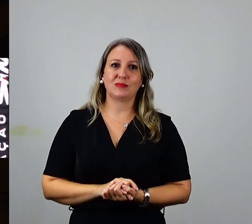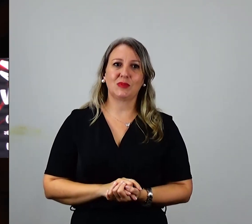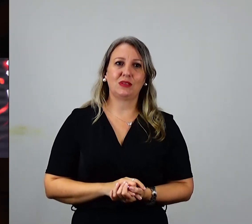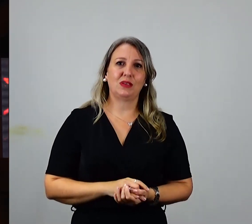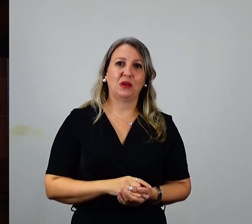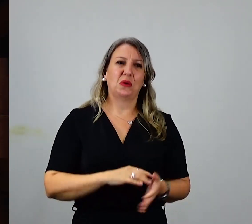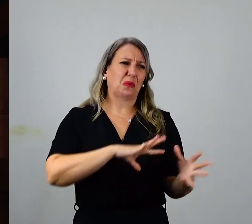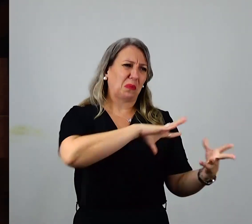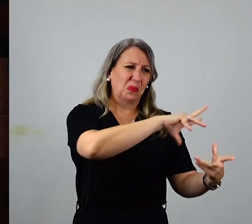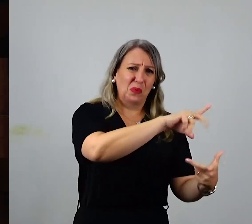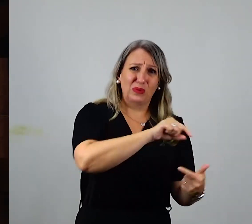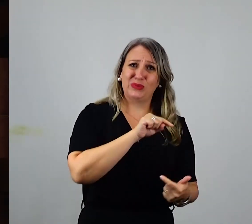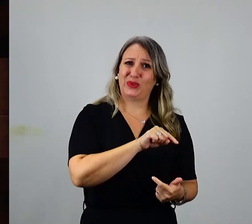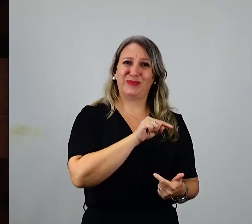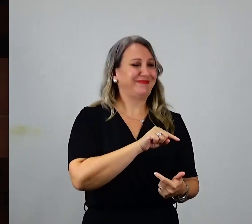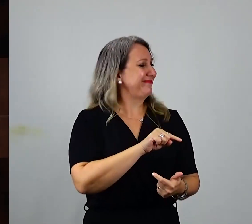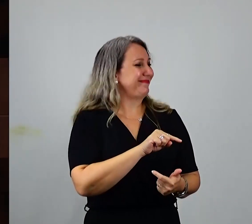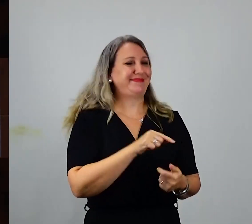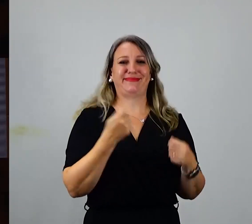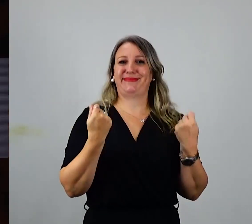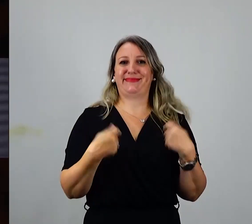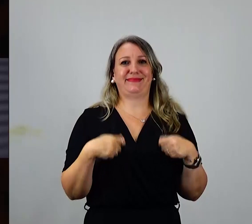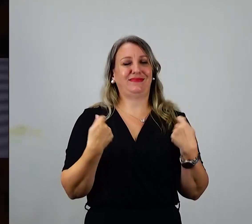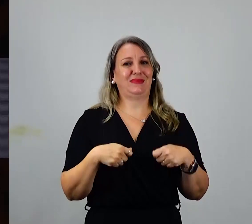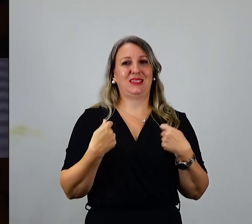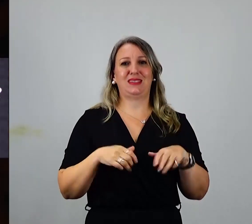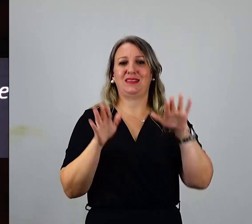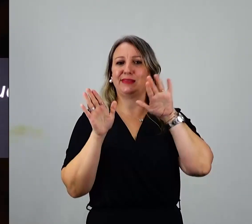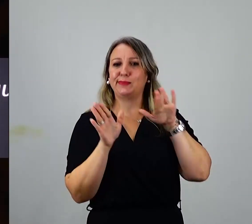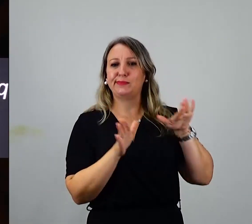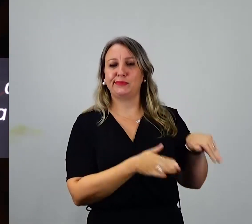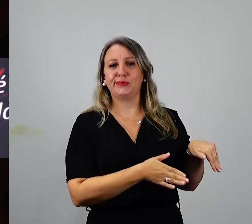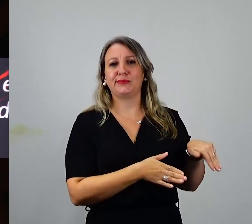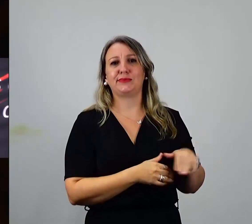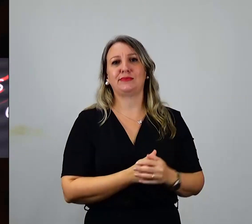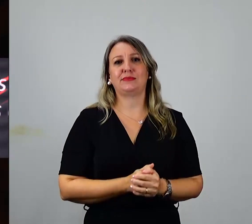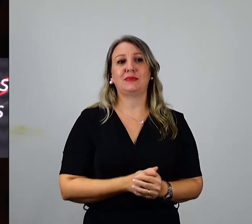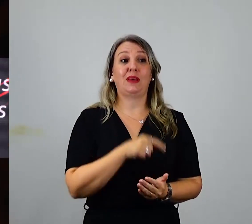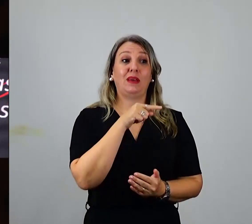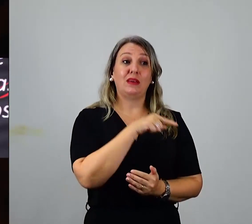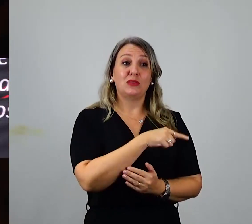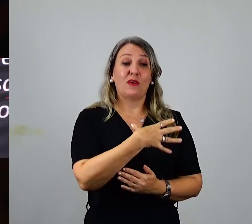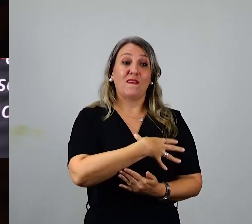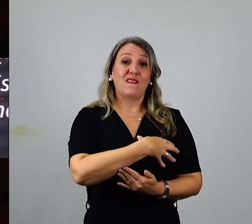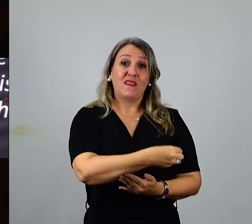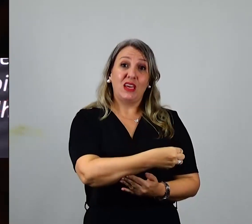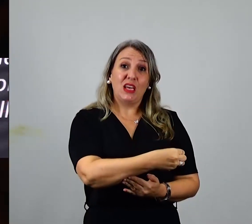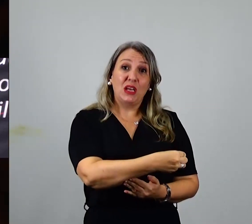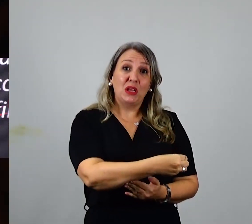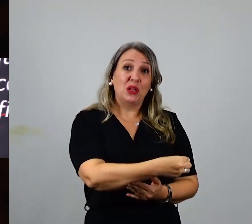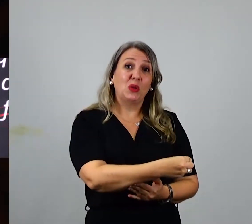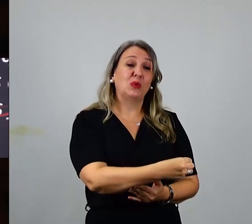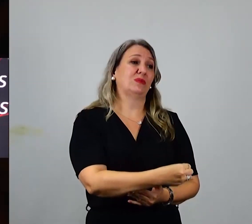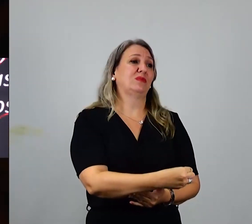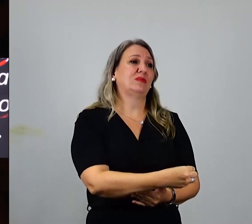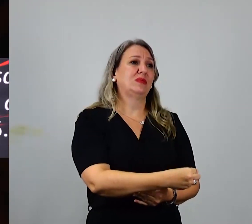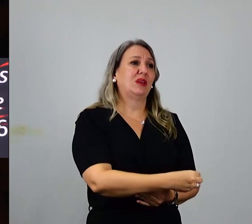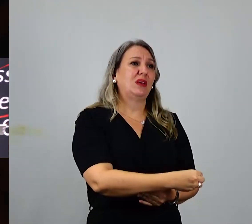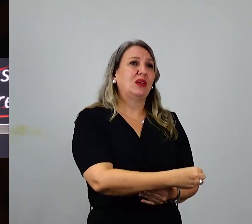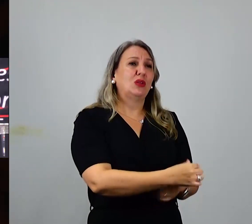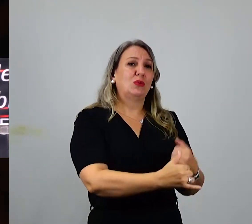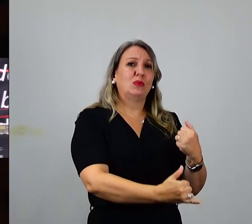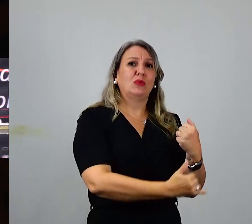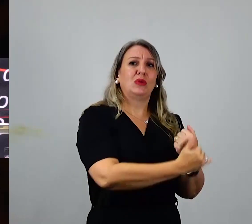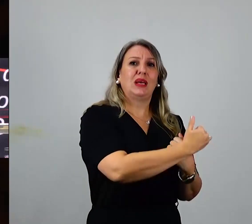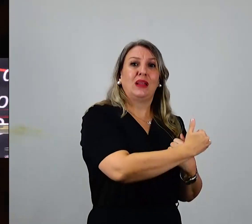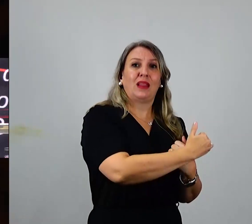coisas. Os filhos da ira é que buscam, e o resultado vai ser a ira de Deus. Hoje, você